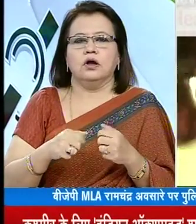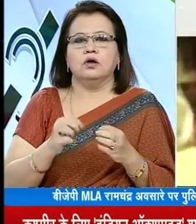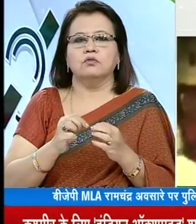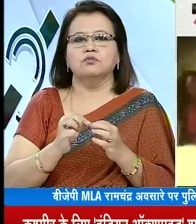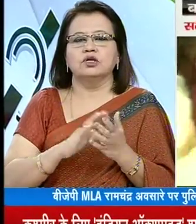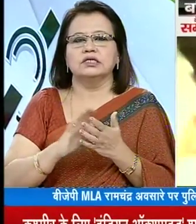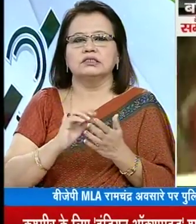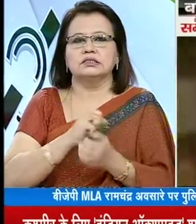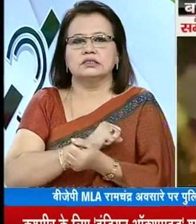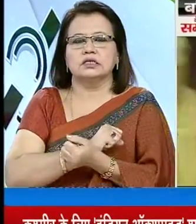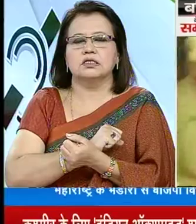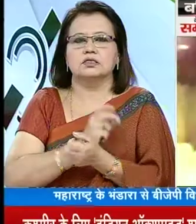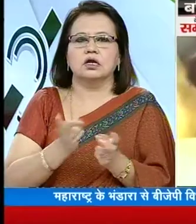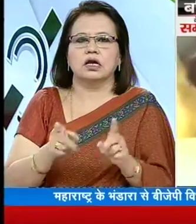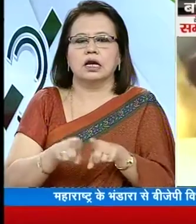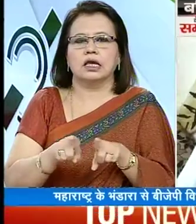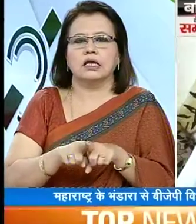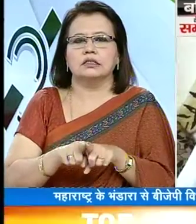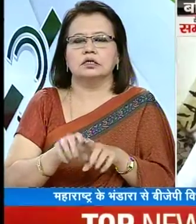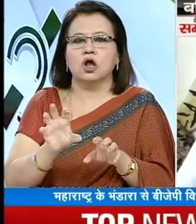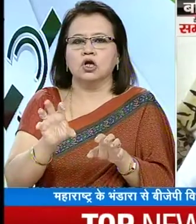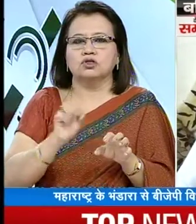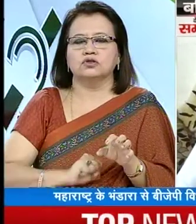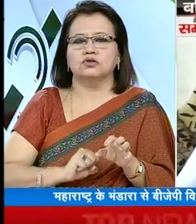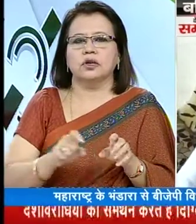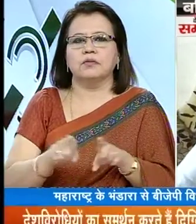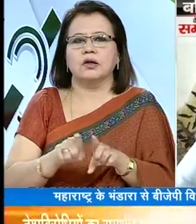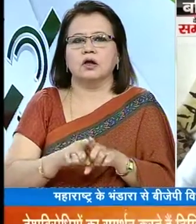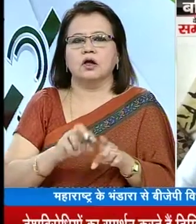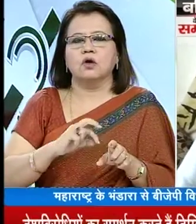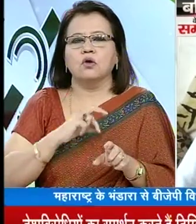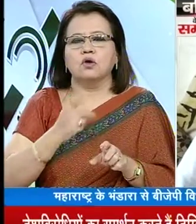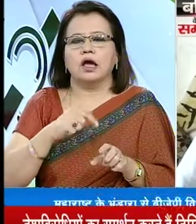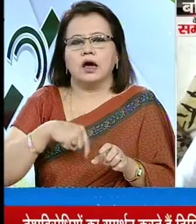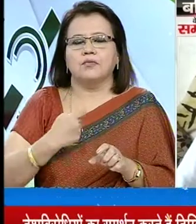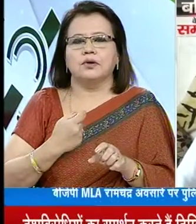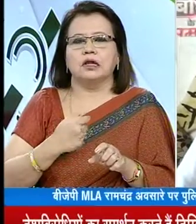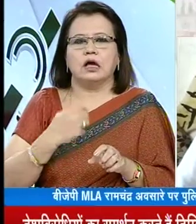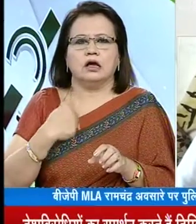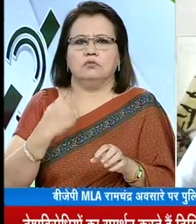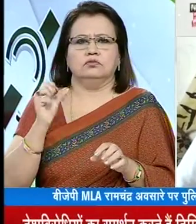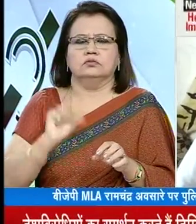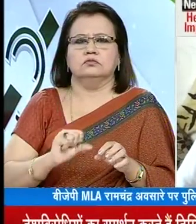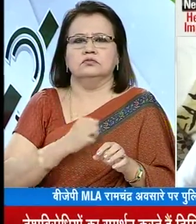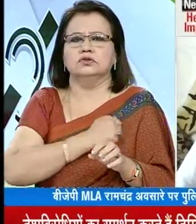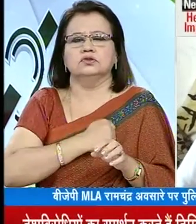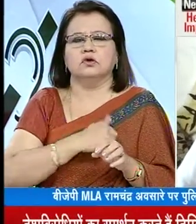रामचंद्र अफसारे ने पुलिस कर्मी की तुलना डकैतों से की और ये भी काया कि उन्हें अपने किसी भी काम पर पच्टावा नहीं है